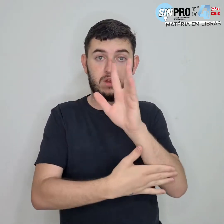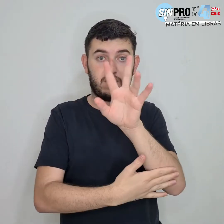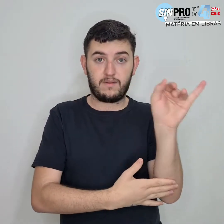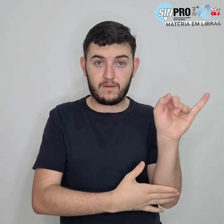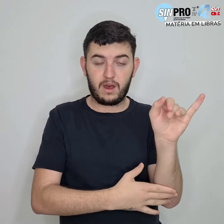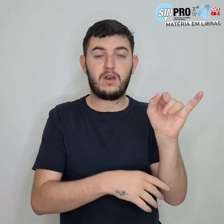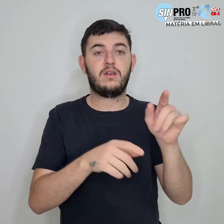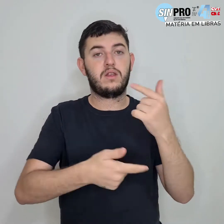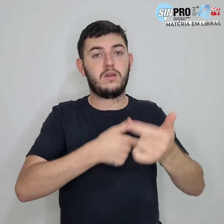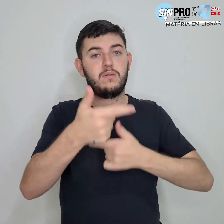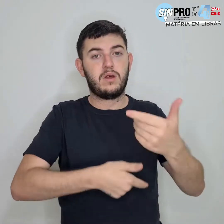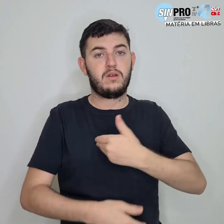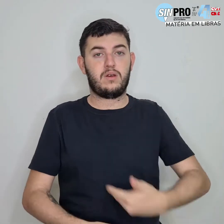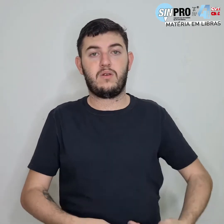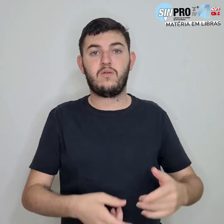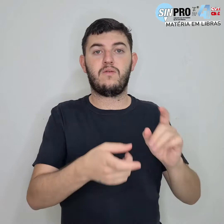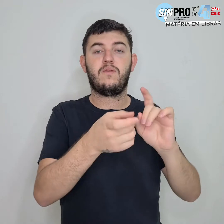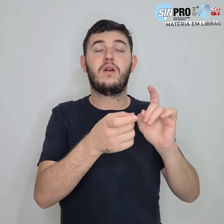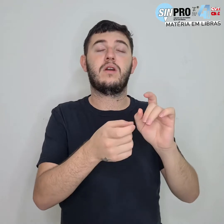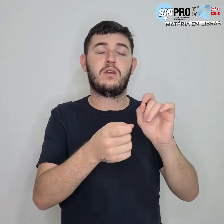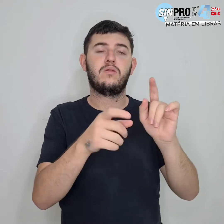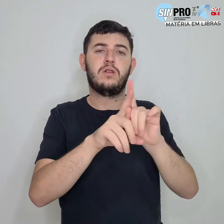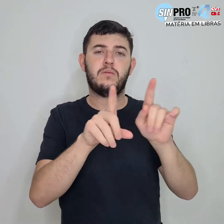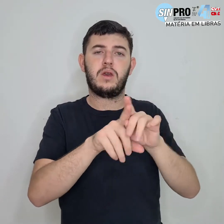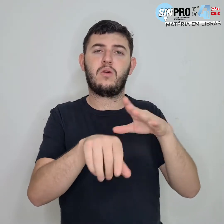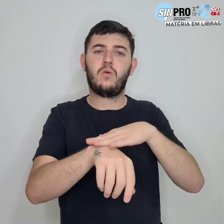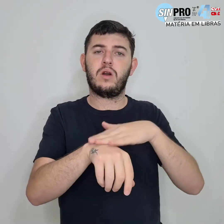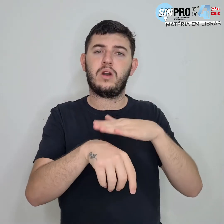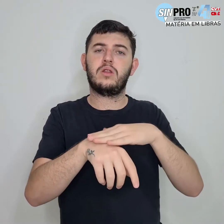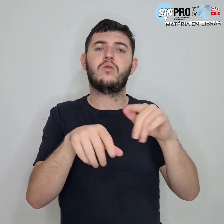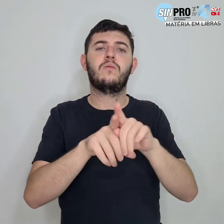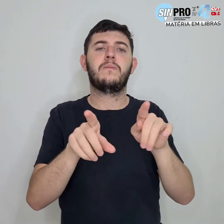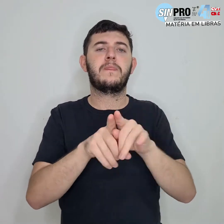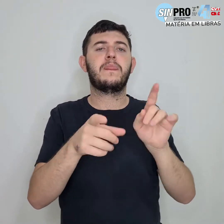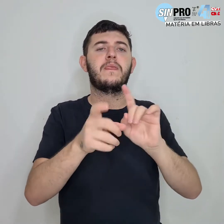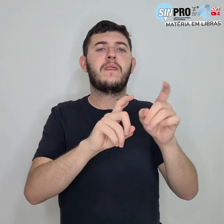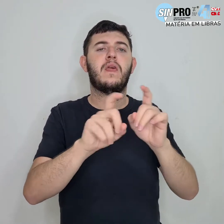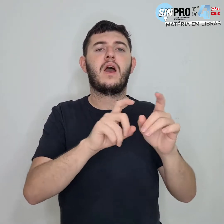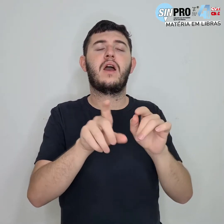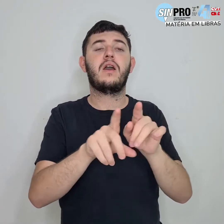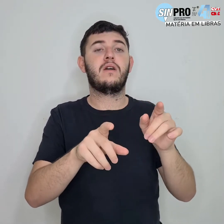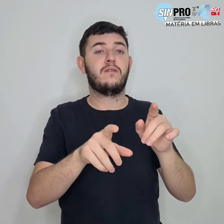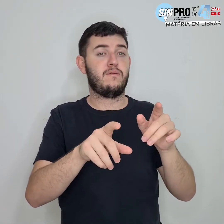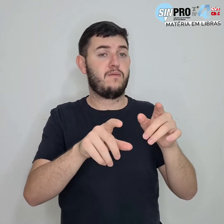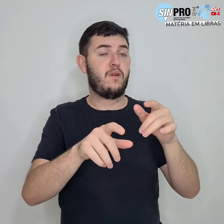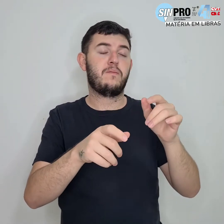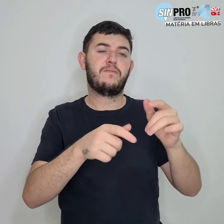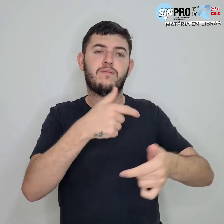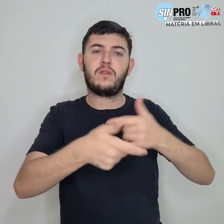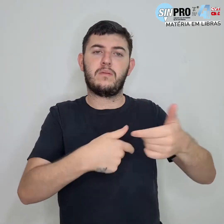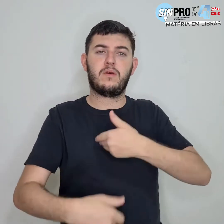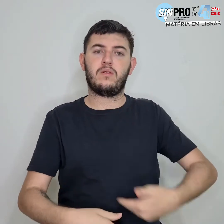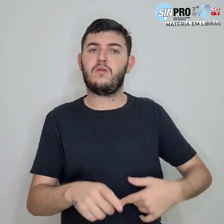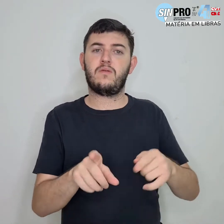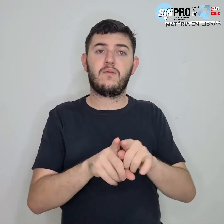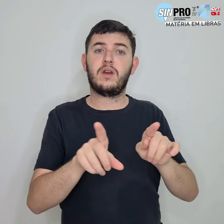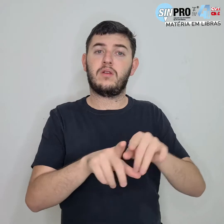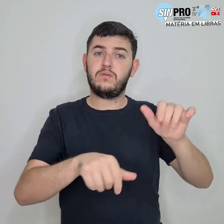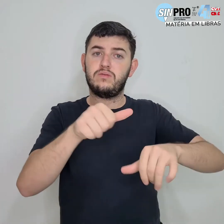após a promulgação da reforma administrativa não estarão protegidos dos interesses privados dos políticos e